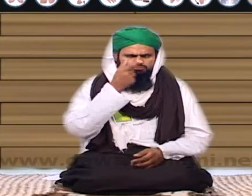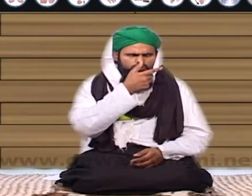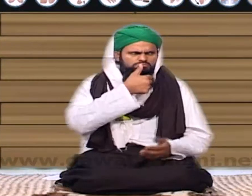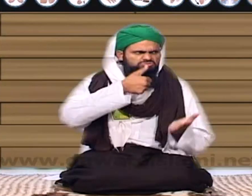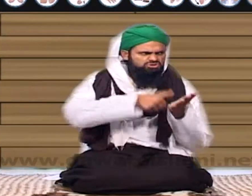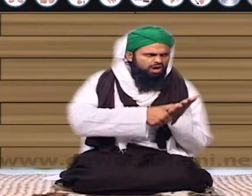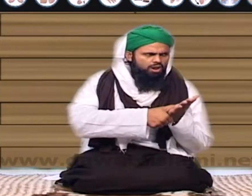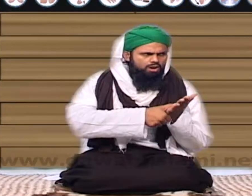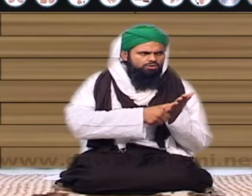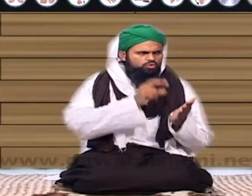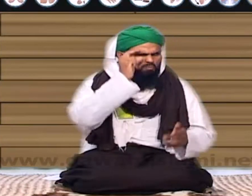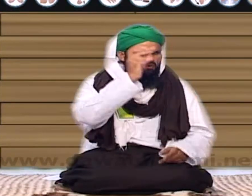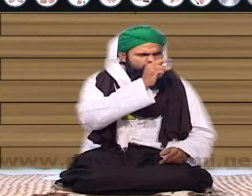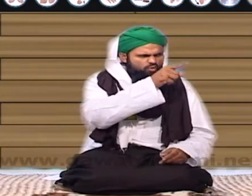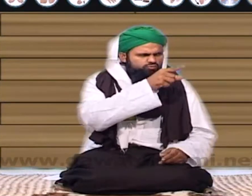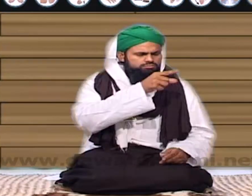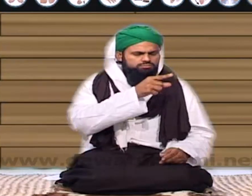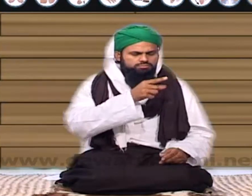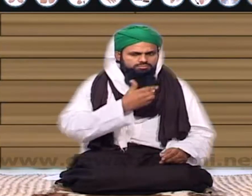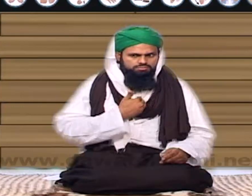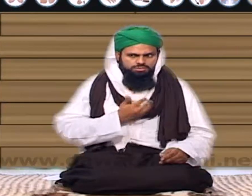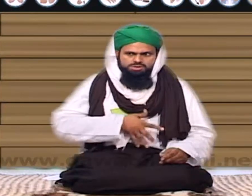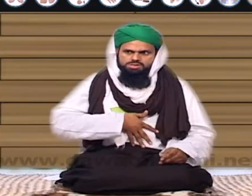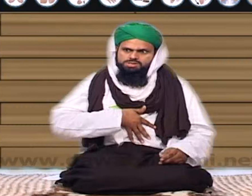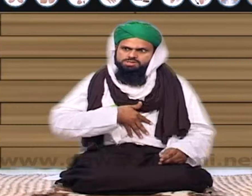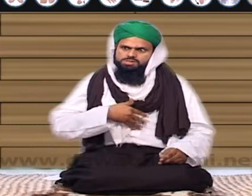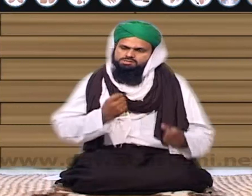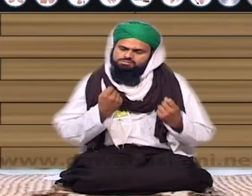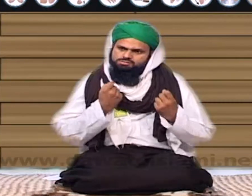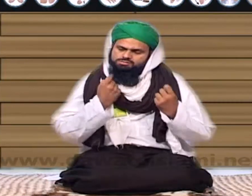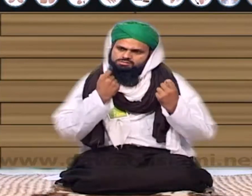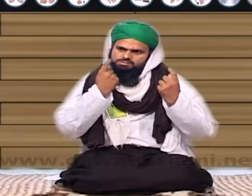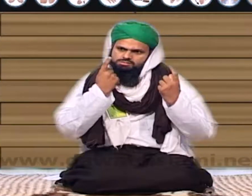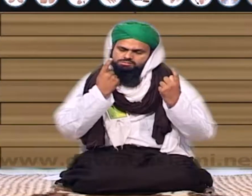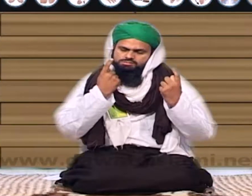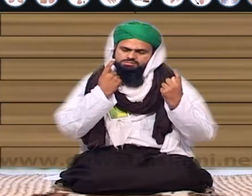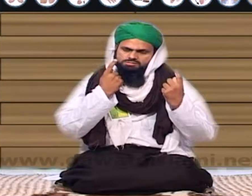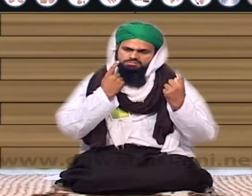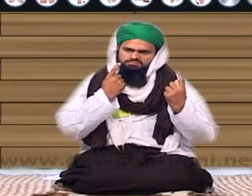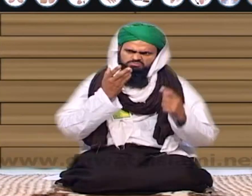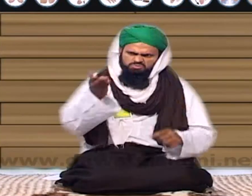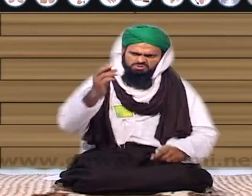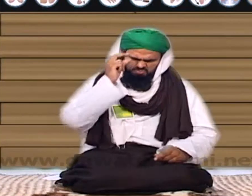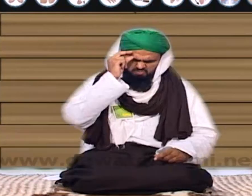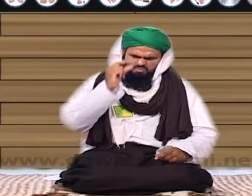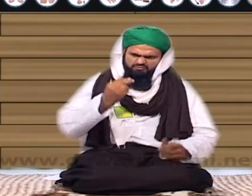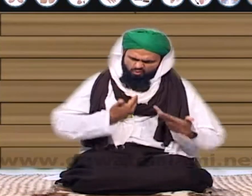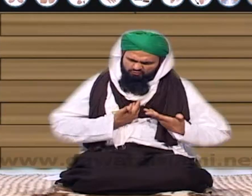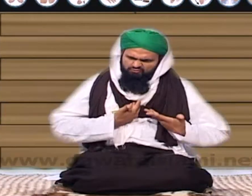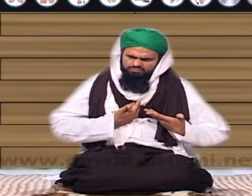سے مجھے کوئی کہہ دے کہ تو جاہل ہے، تو احمق ہے، تو میں اس کے خون کا پیاسا ہو جاؤں گا، میں اس کا دشمن ہو جاؤں گا کہ